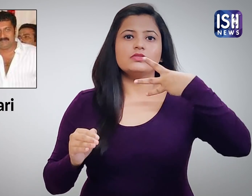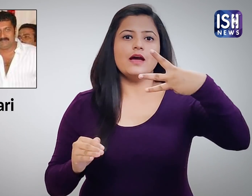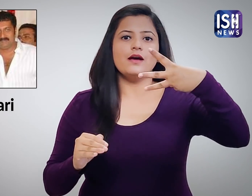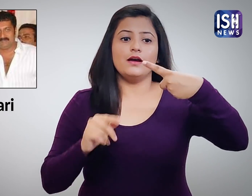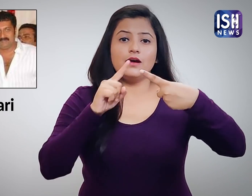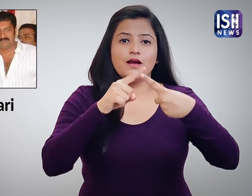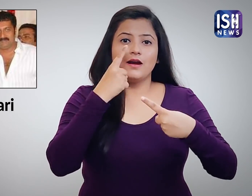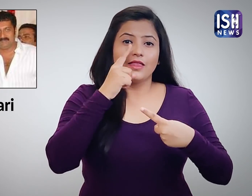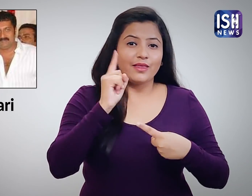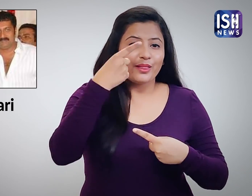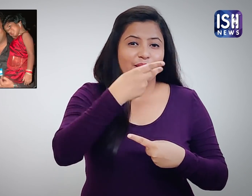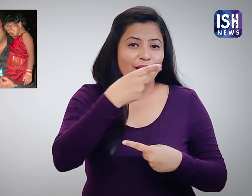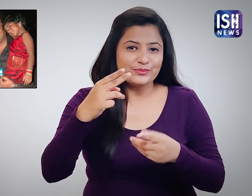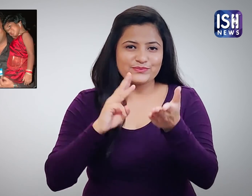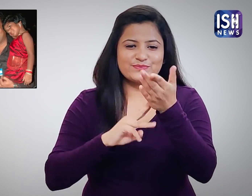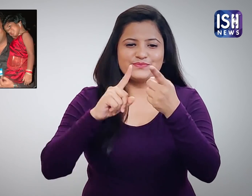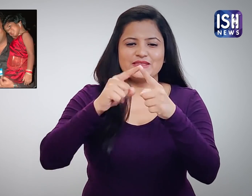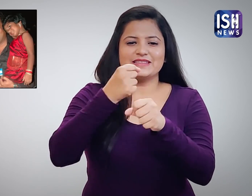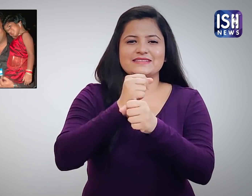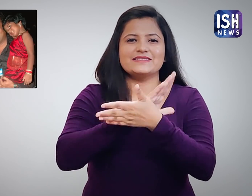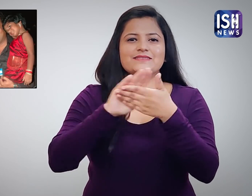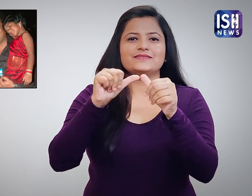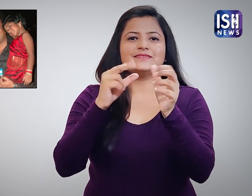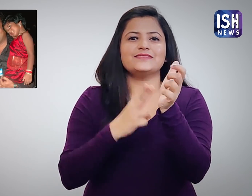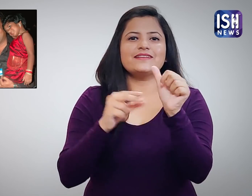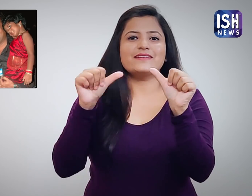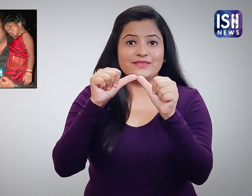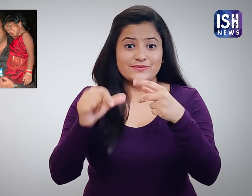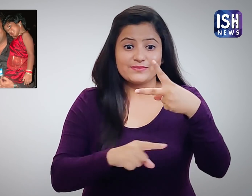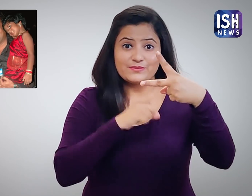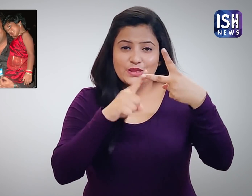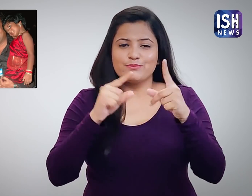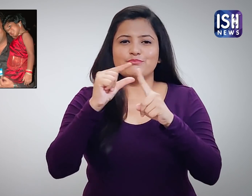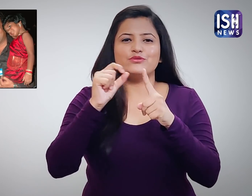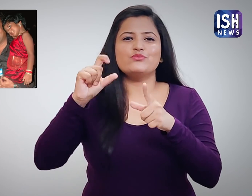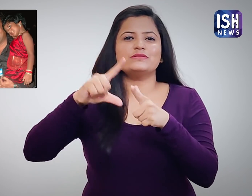उनके दो बेटियां मेगना, पूजा और एक बेटा सिद्धु